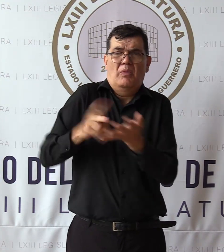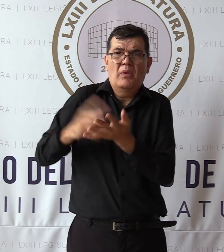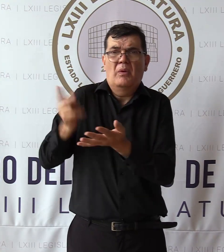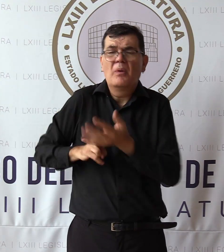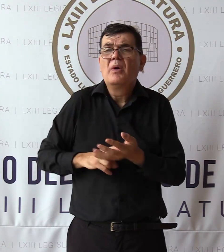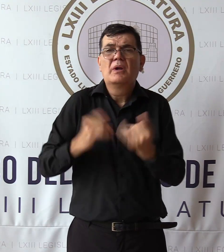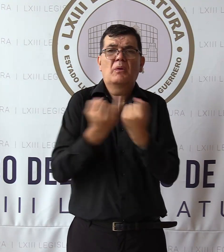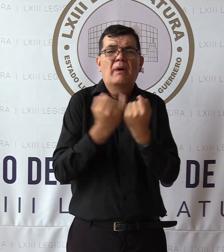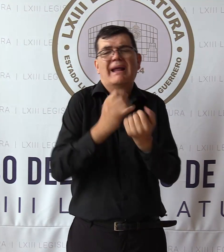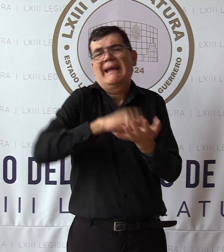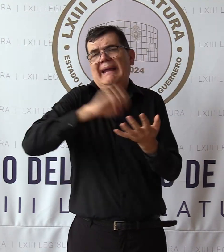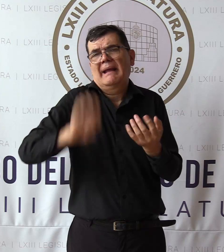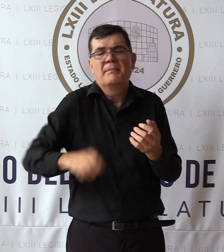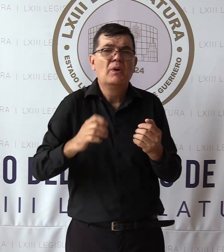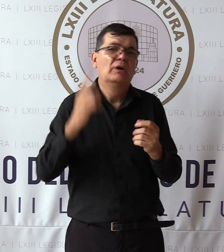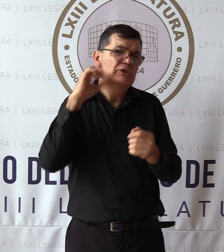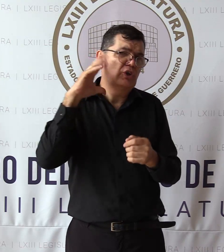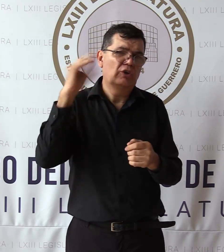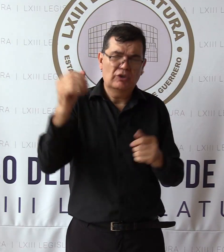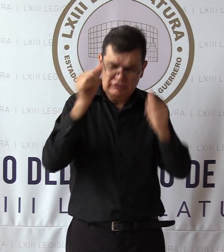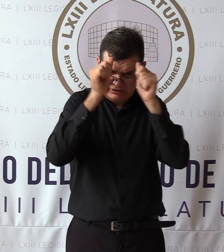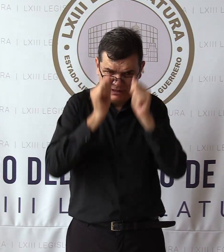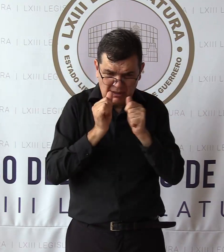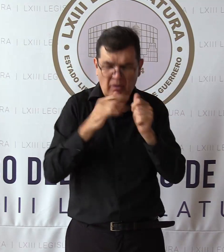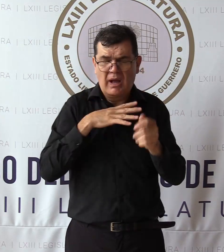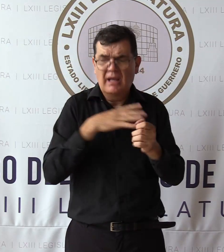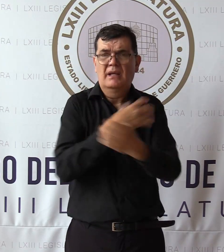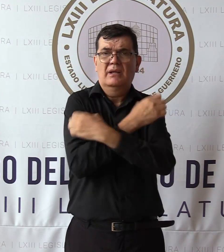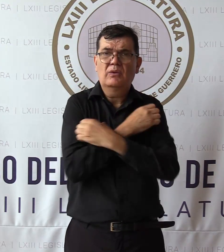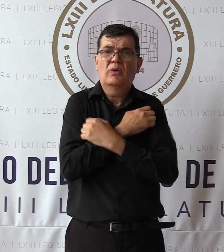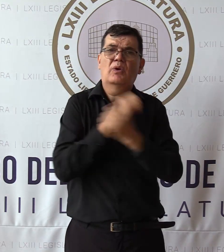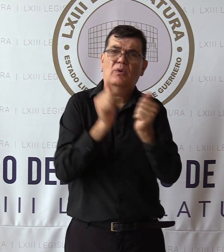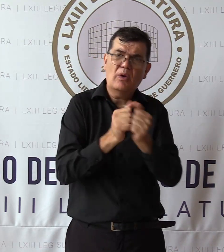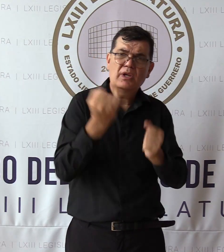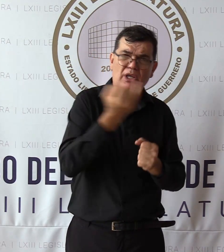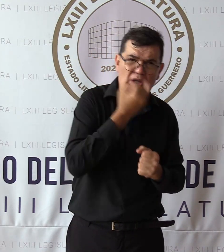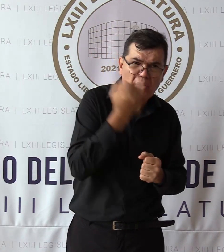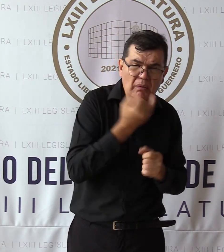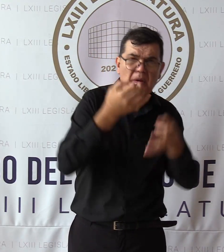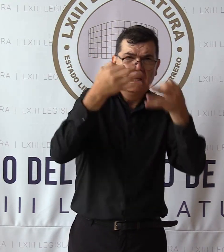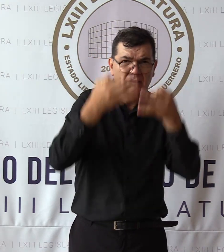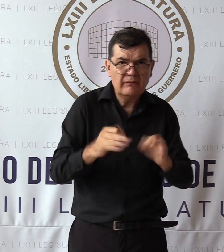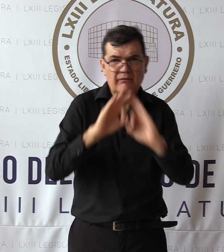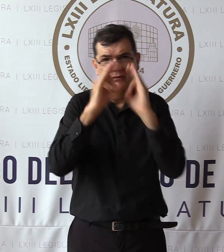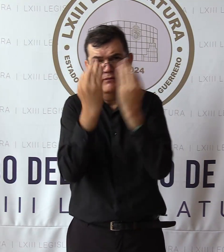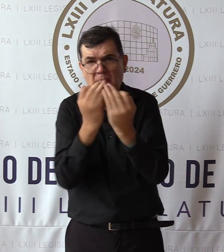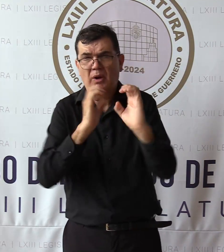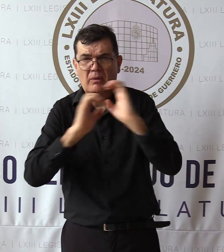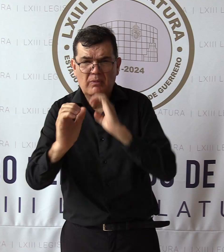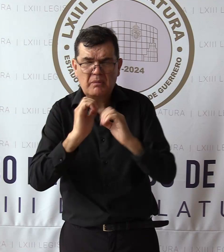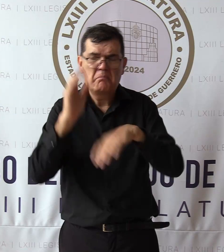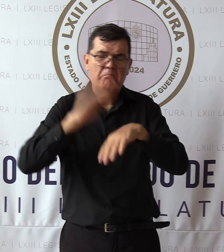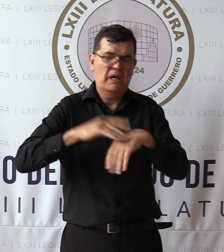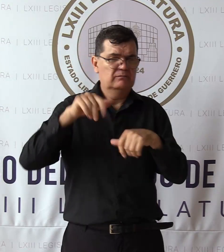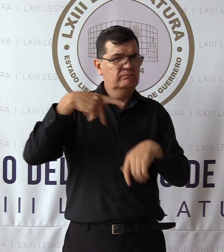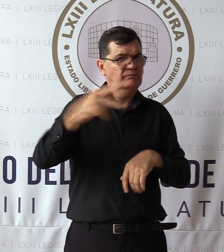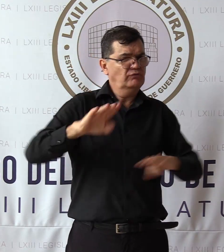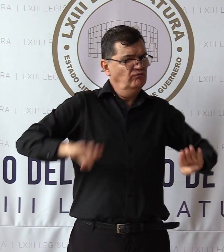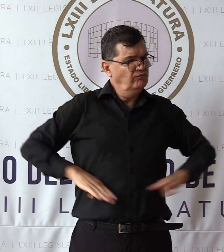como sordociegos, reciban educación en los lenguajes, los modos y los medios de comunicación más apropiados a las necesidades